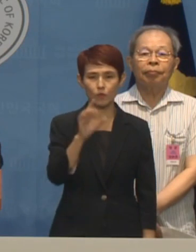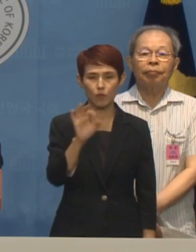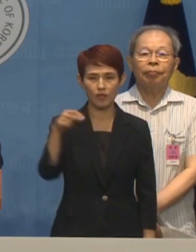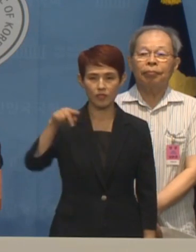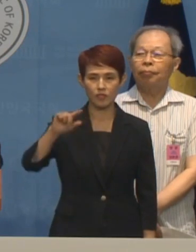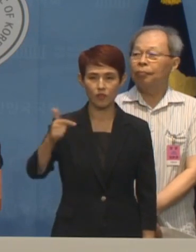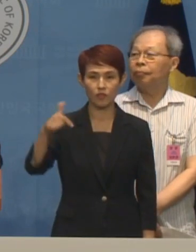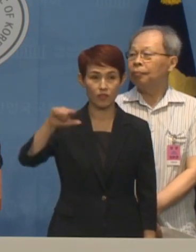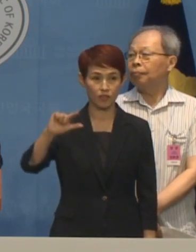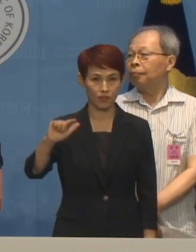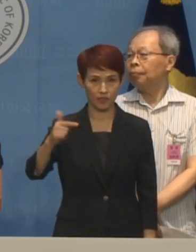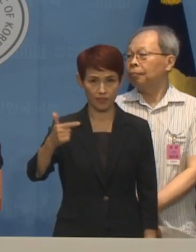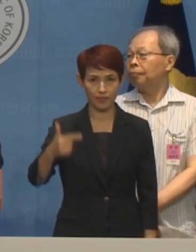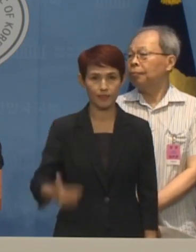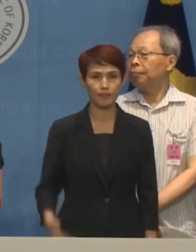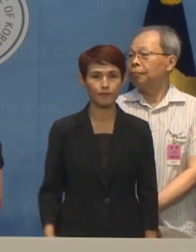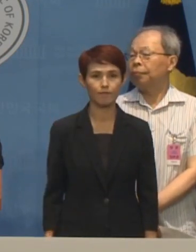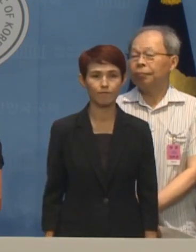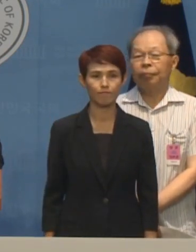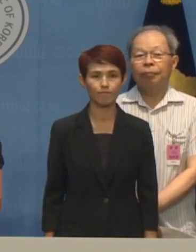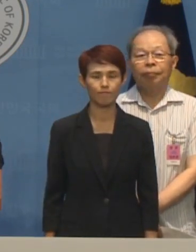황선건 선생님 오셨습니다.